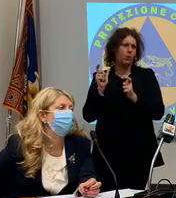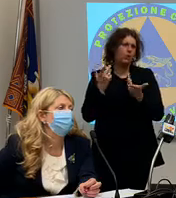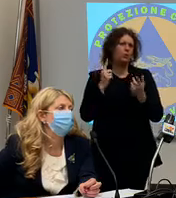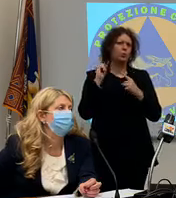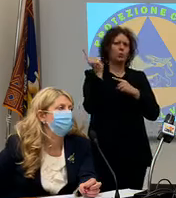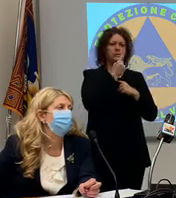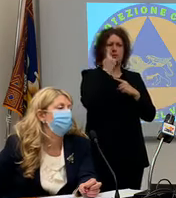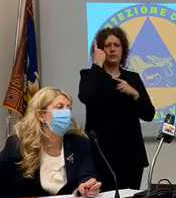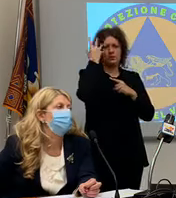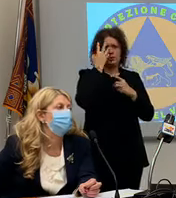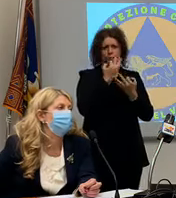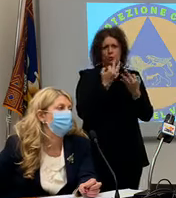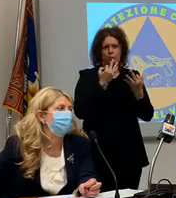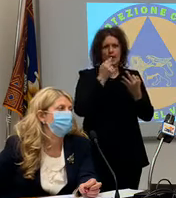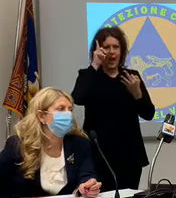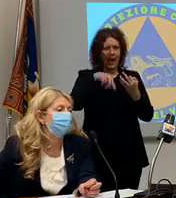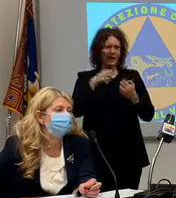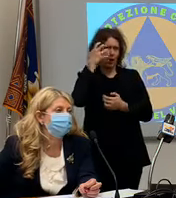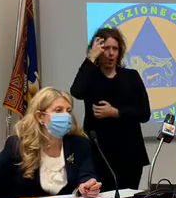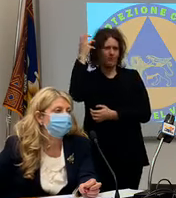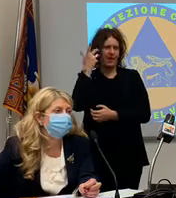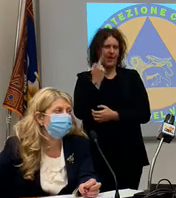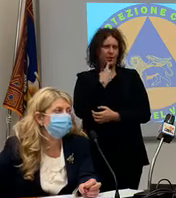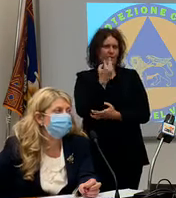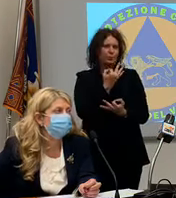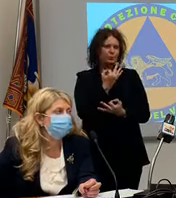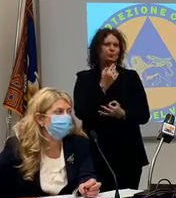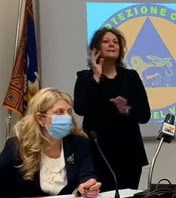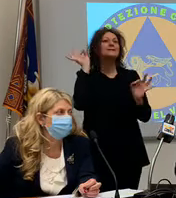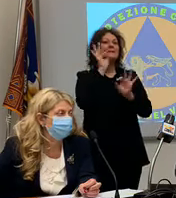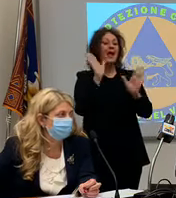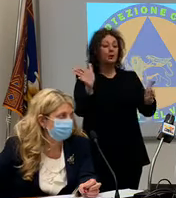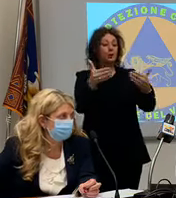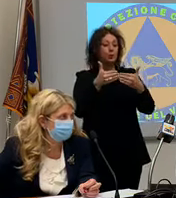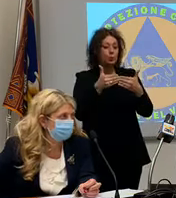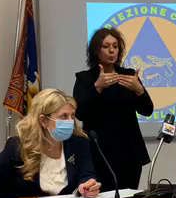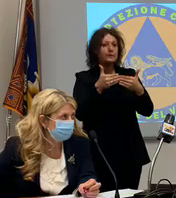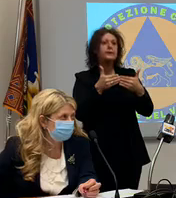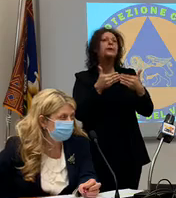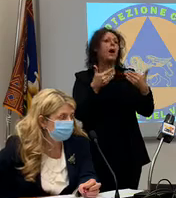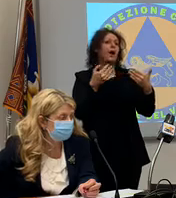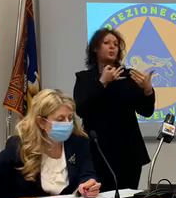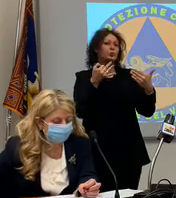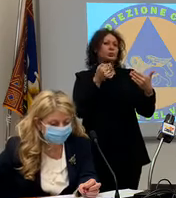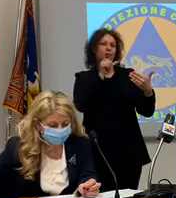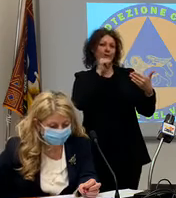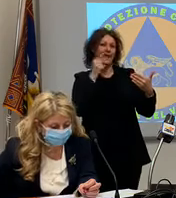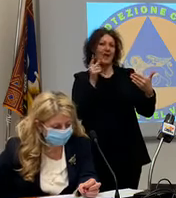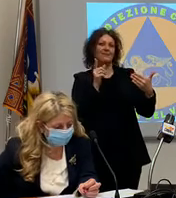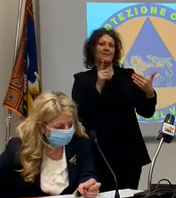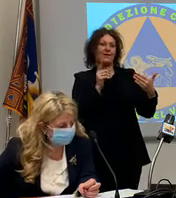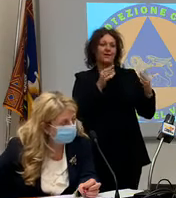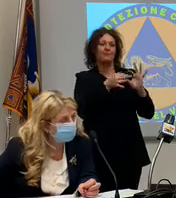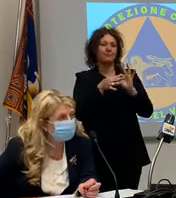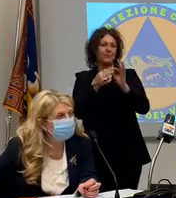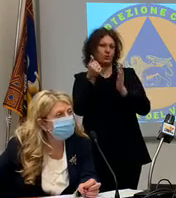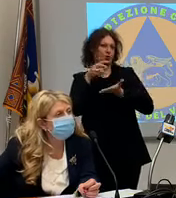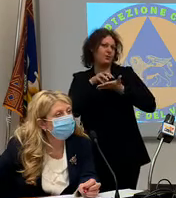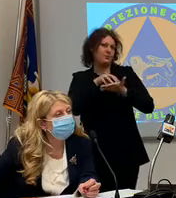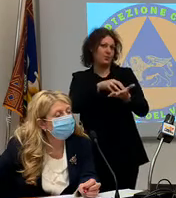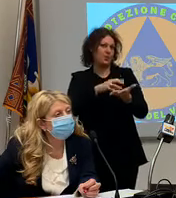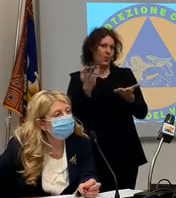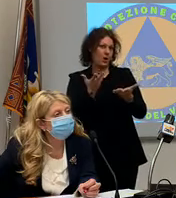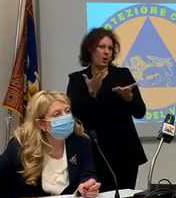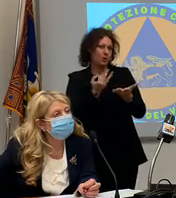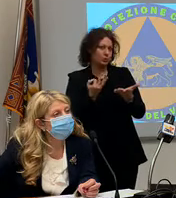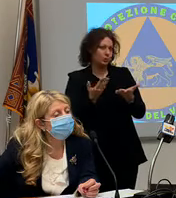esponenti del governo dicono C se chiudiamo bisogna che comunque S ci sia una misura di ristoro a fianco Eh no no ma questo è